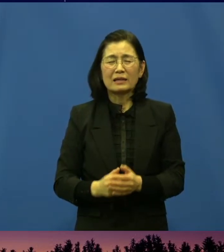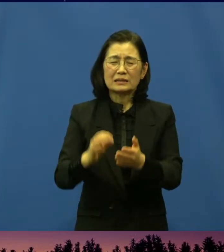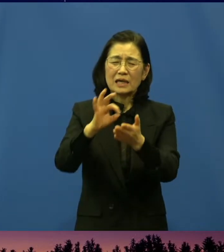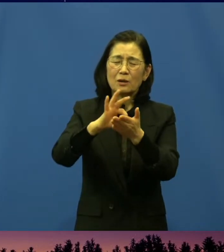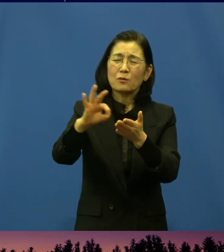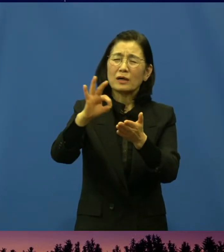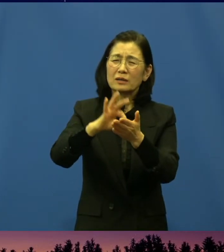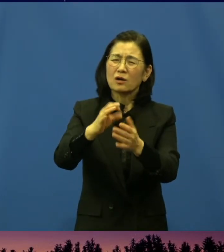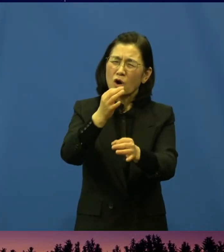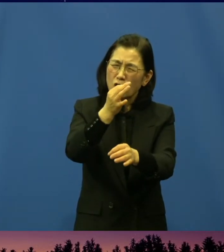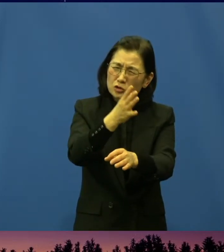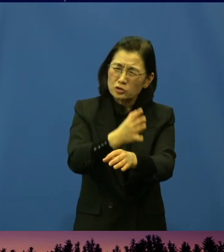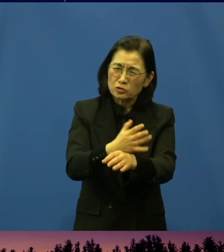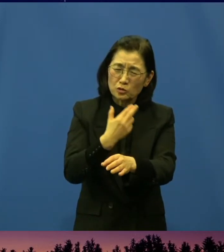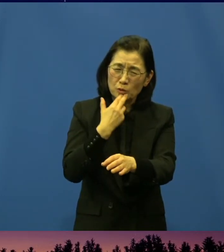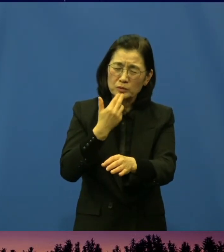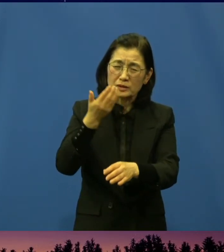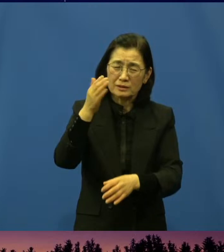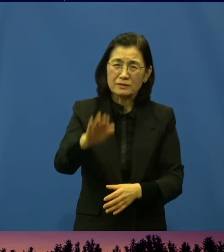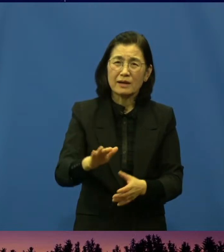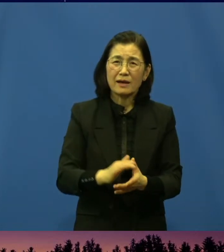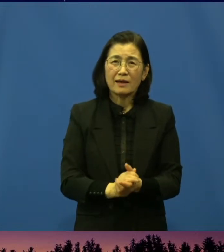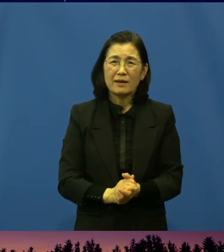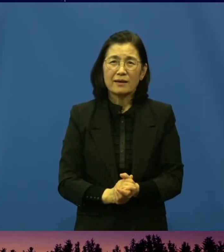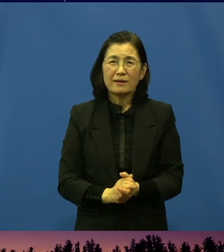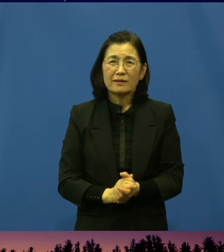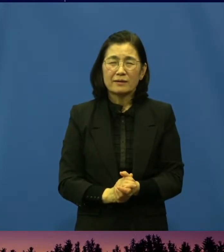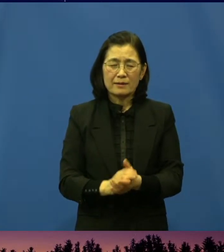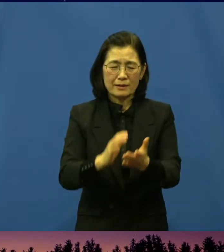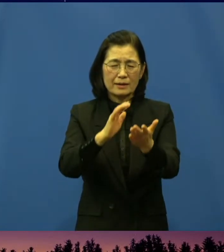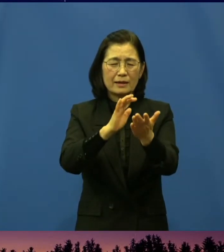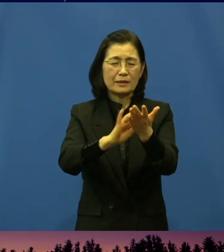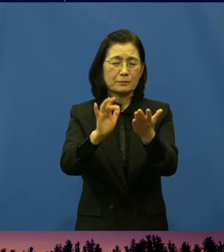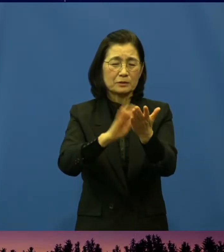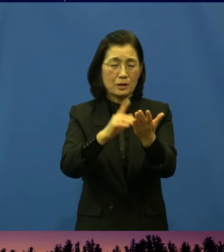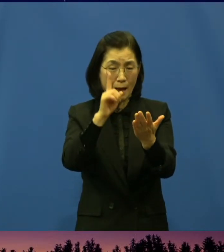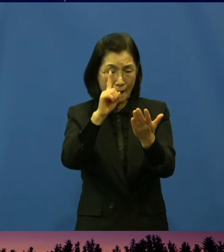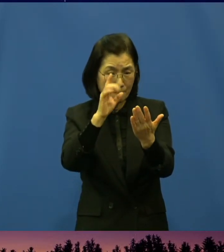근데 오늘날 어때요? 이게 한 번 집어들면 계속 보게 만드는